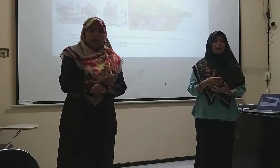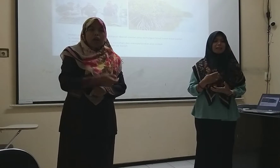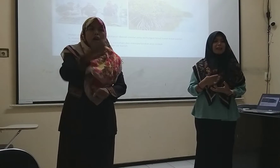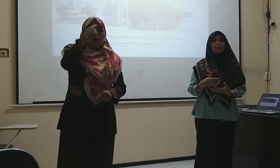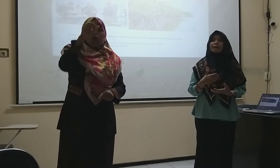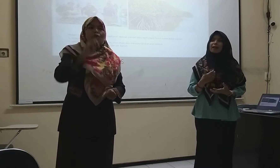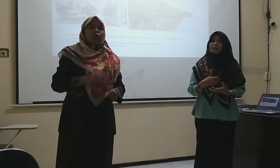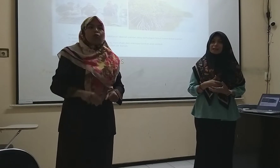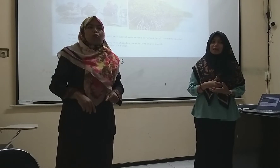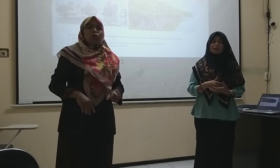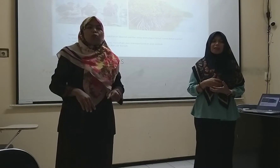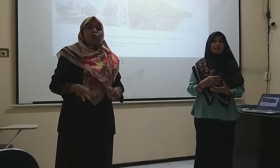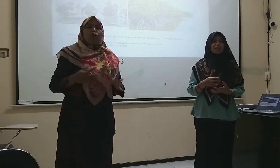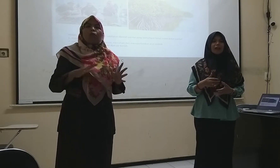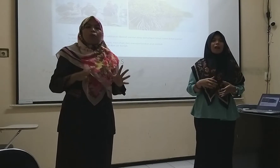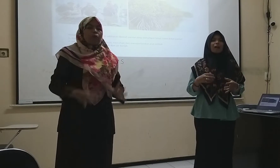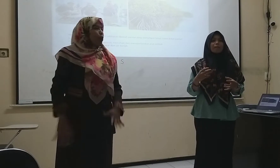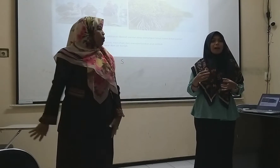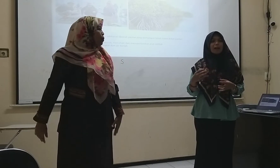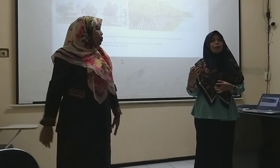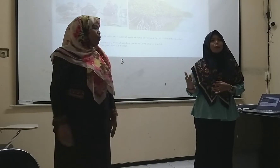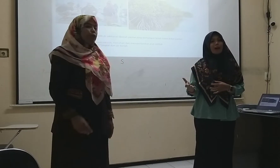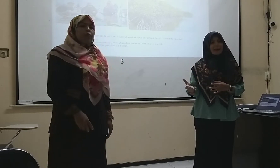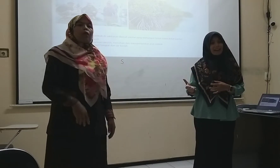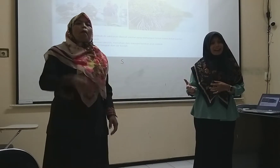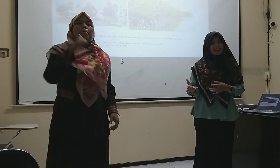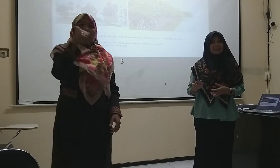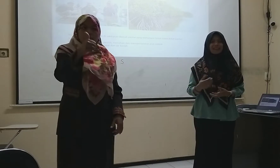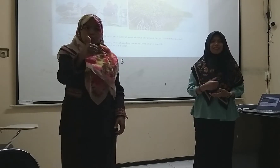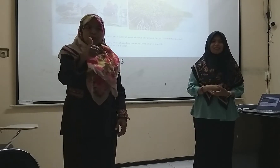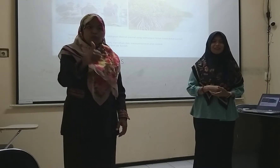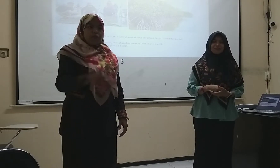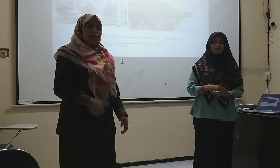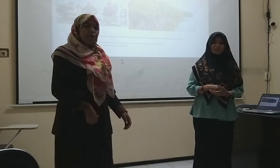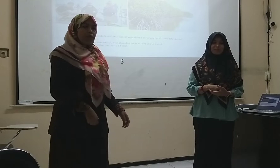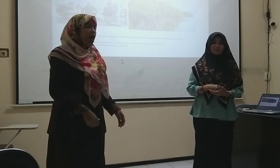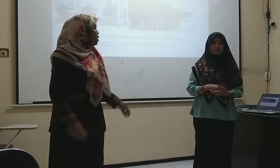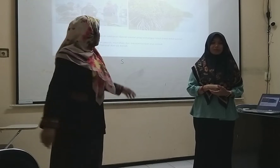tidak menghasilkan banyak asap, jadi ramah lingkungan, gitu.